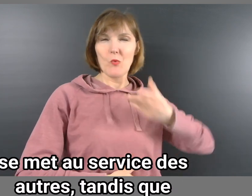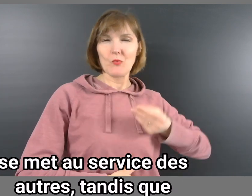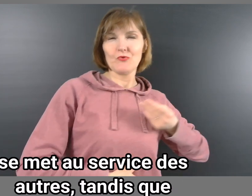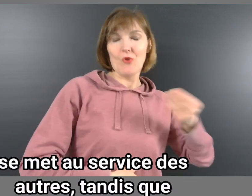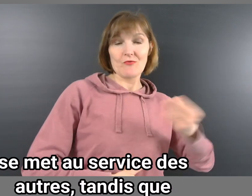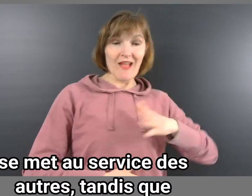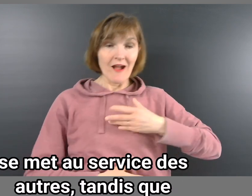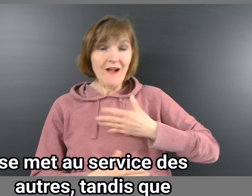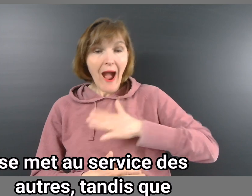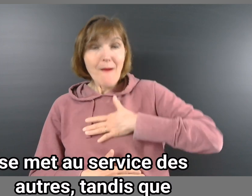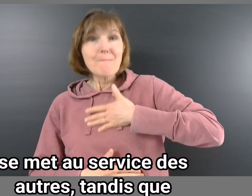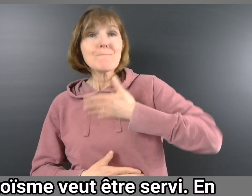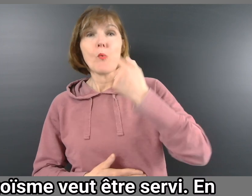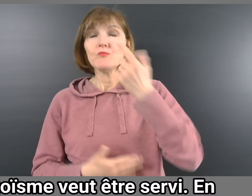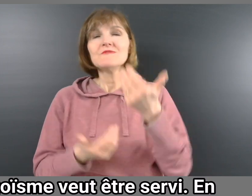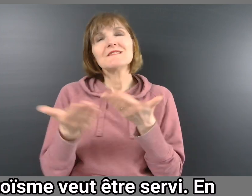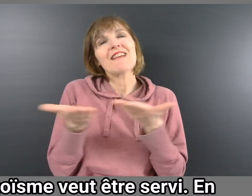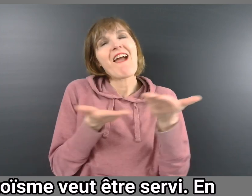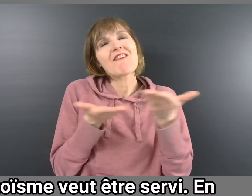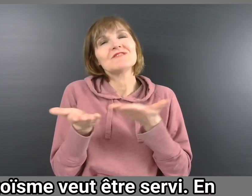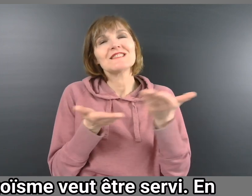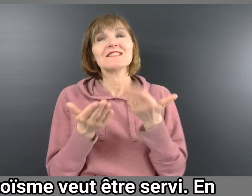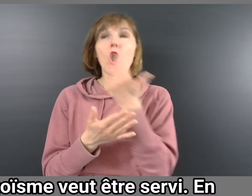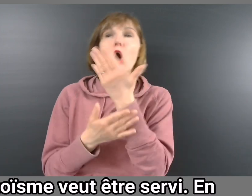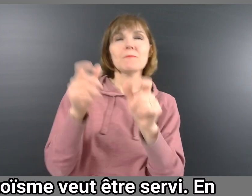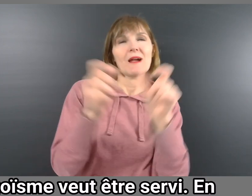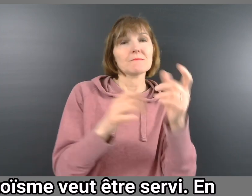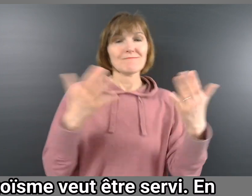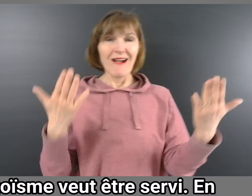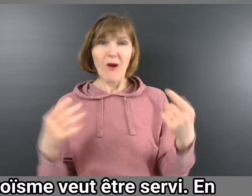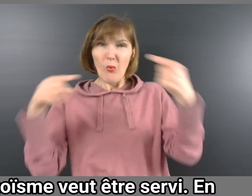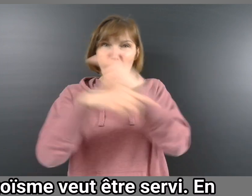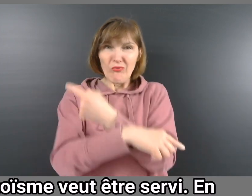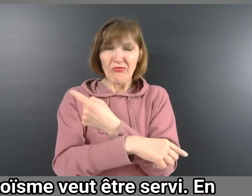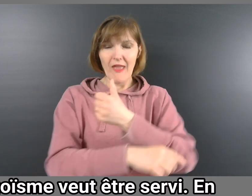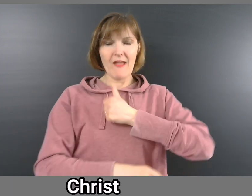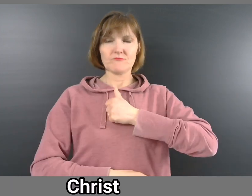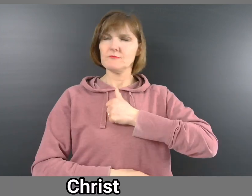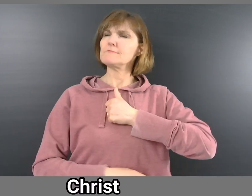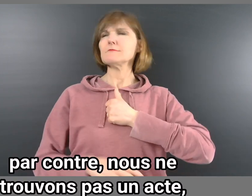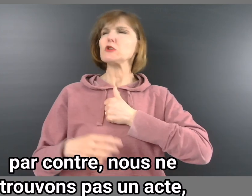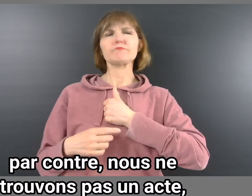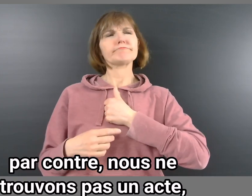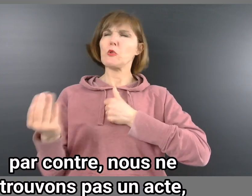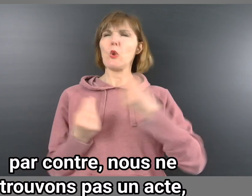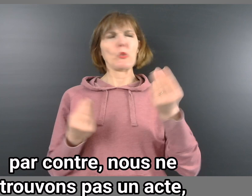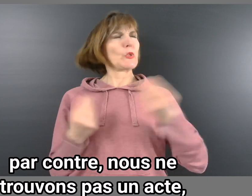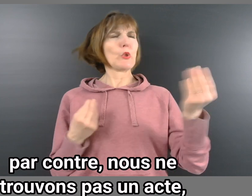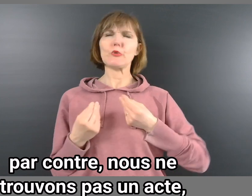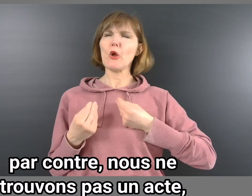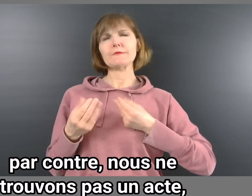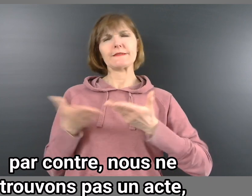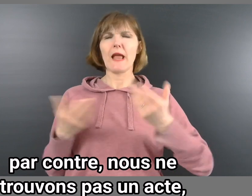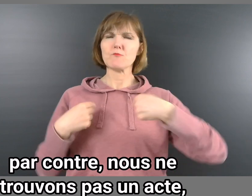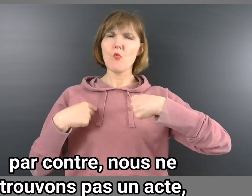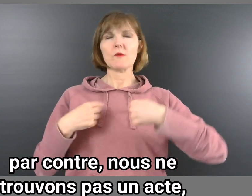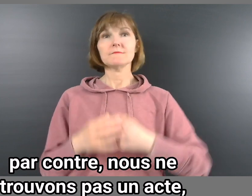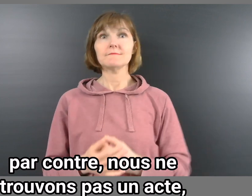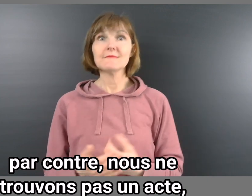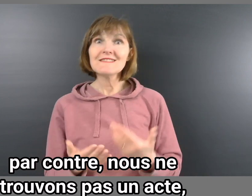autres, tandis que l'égoïsme veut être servi. En Christ, par contre, nous ne trouvons pas un acte, pas